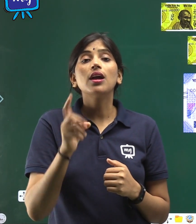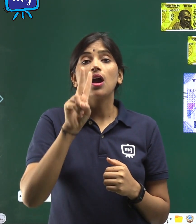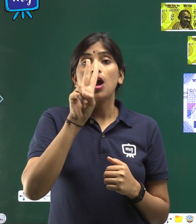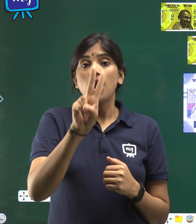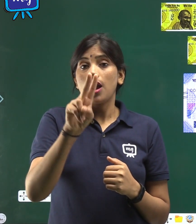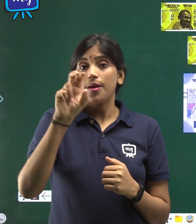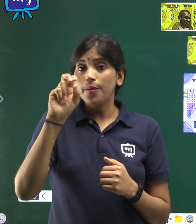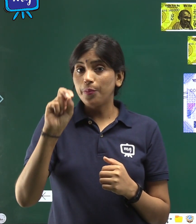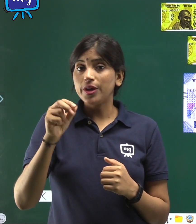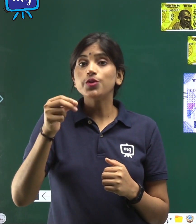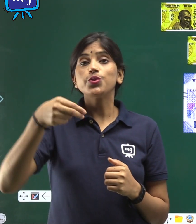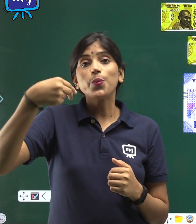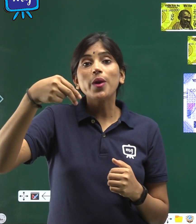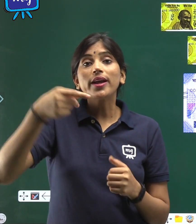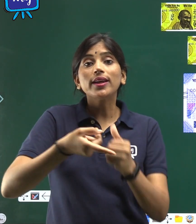20 रुपए के।